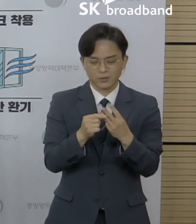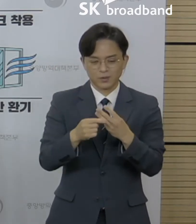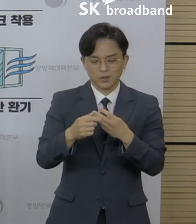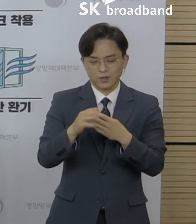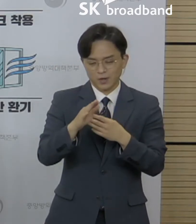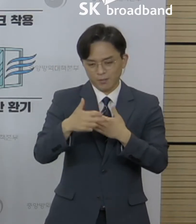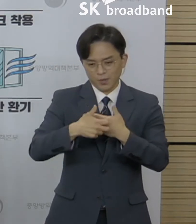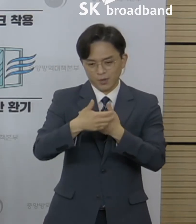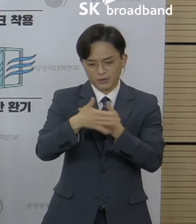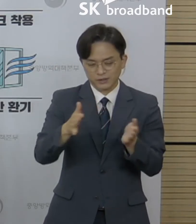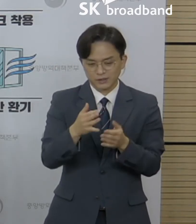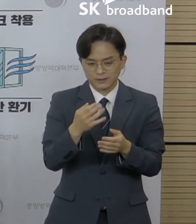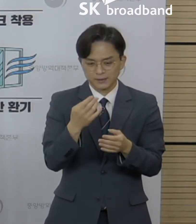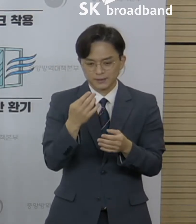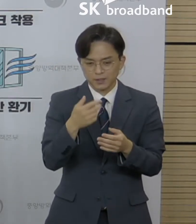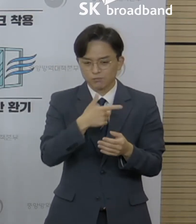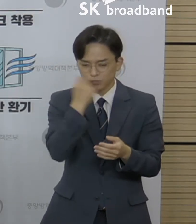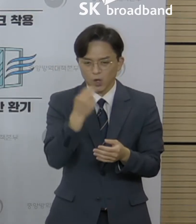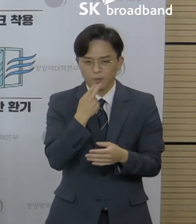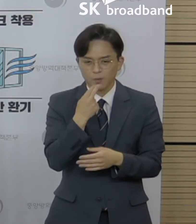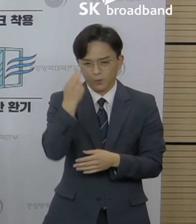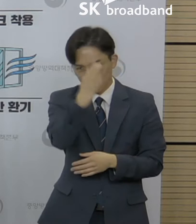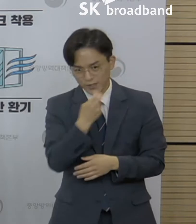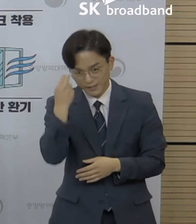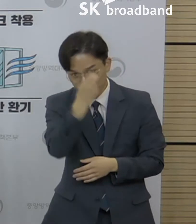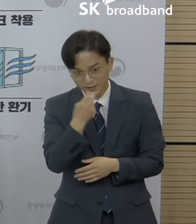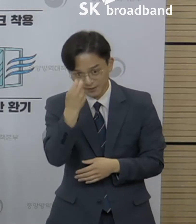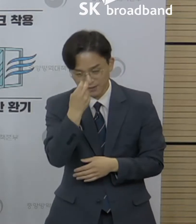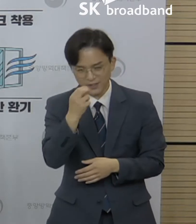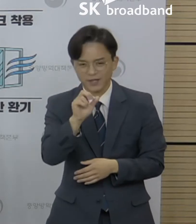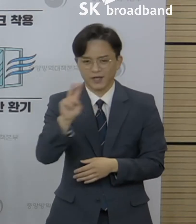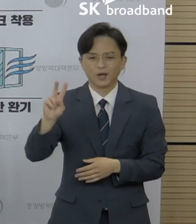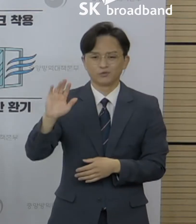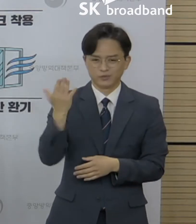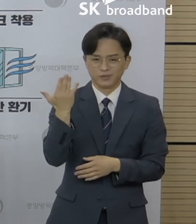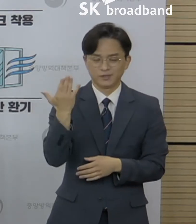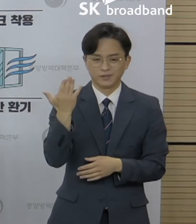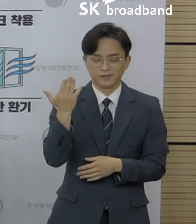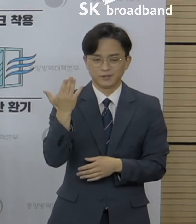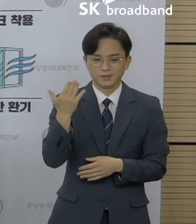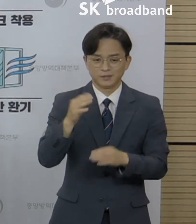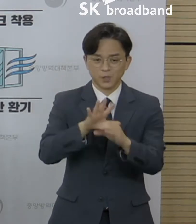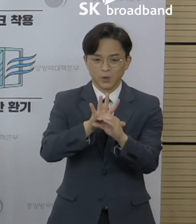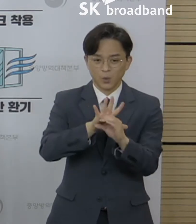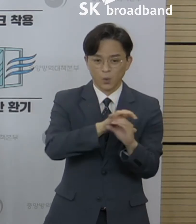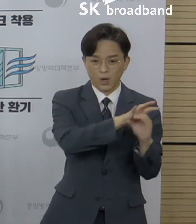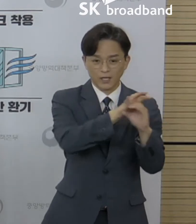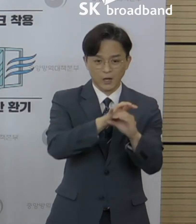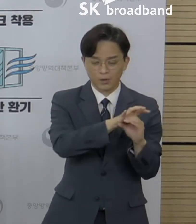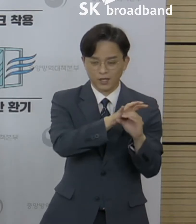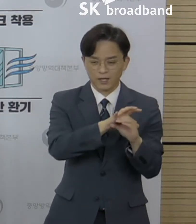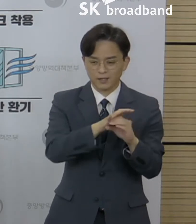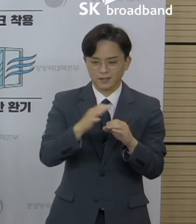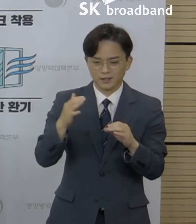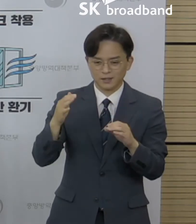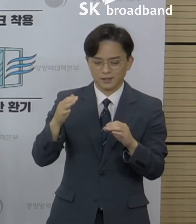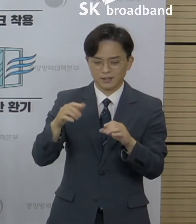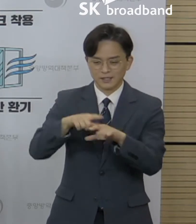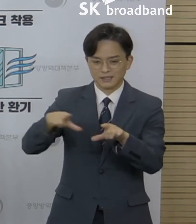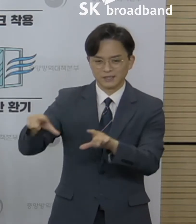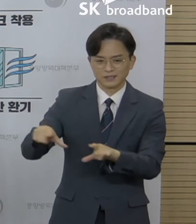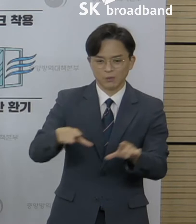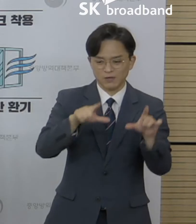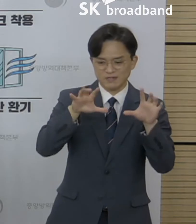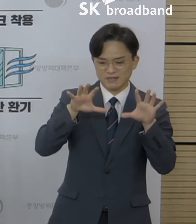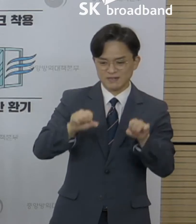코로나19가 더 이상 일상을 장악하지 않도록 즉 백신이 접종이 진행되면 될수록